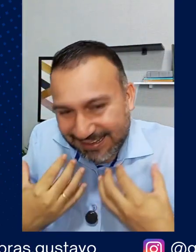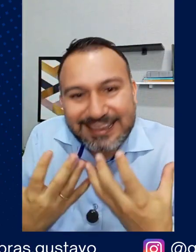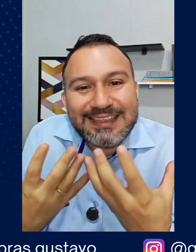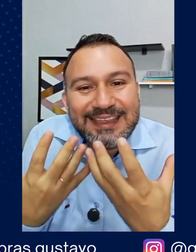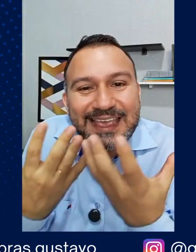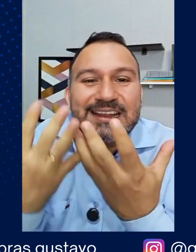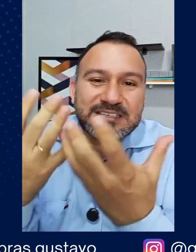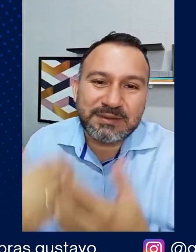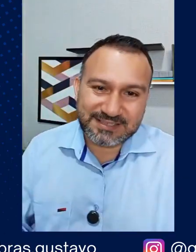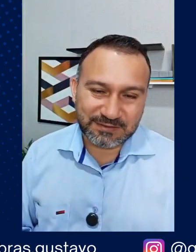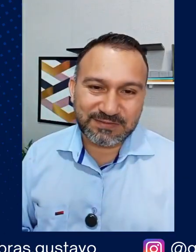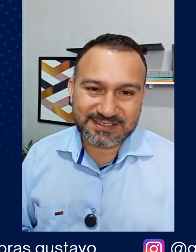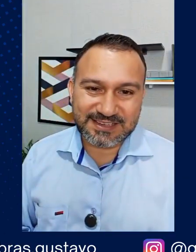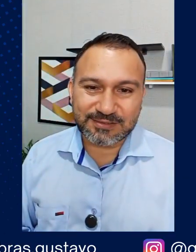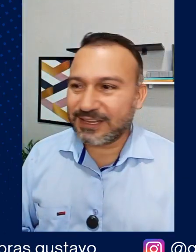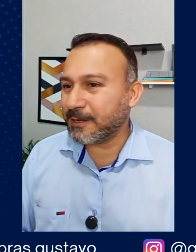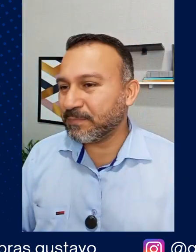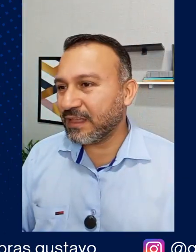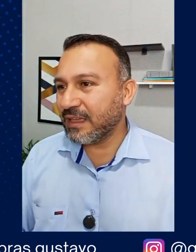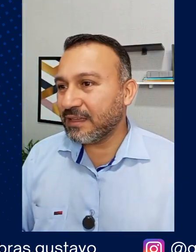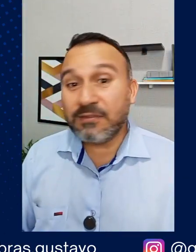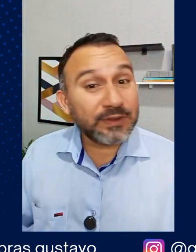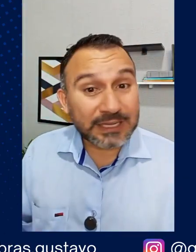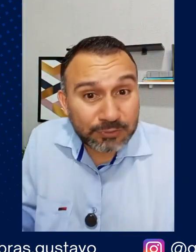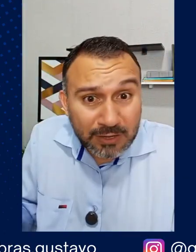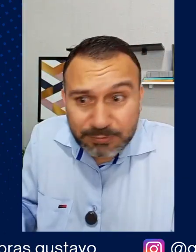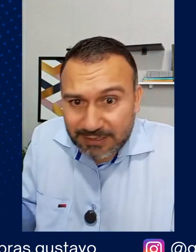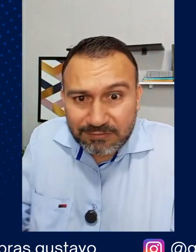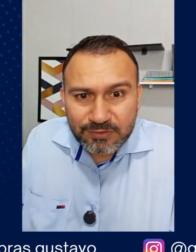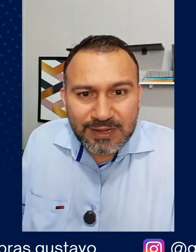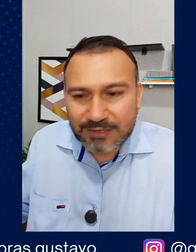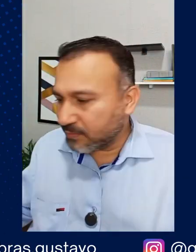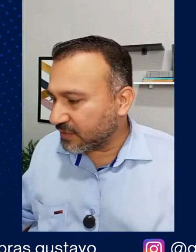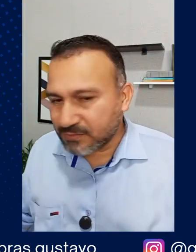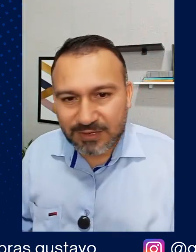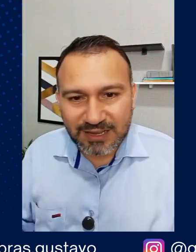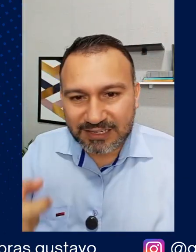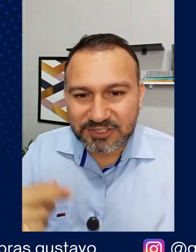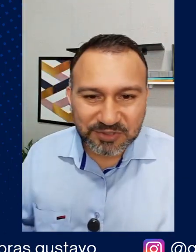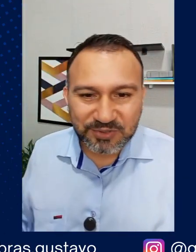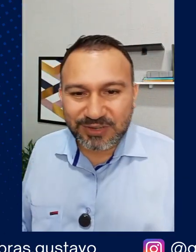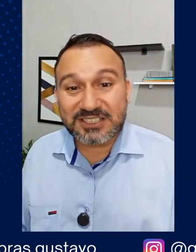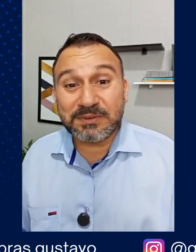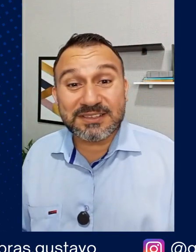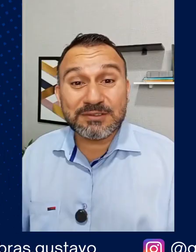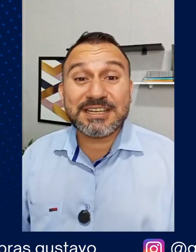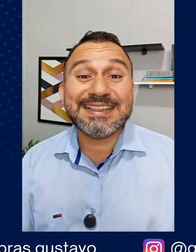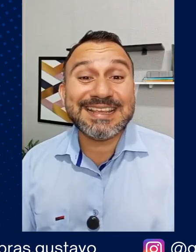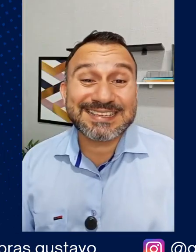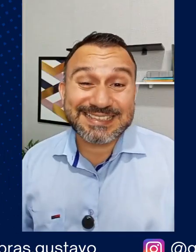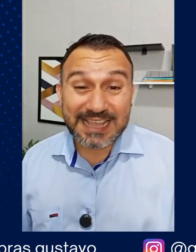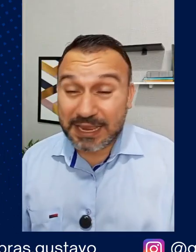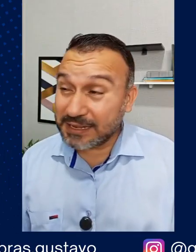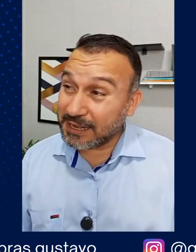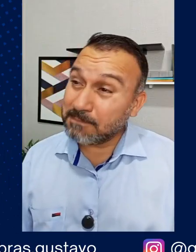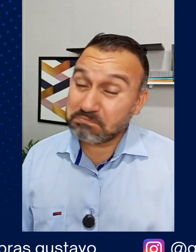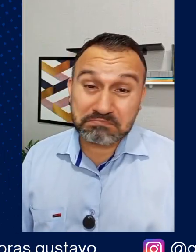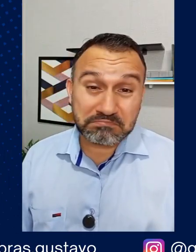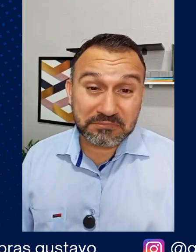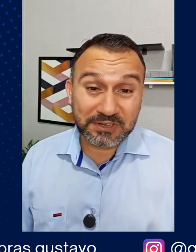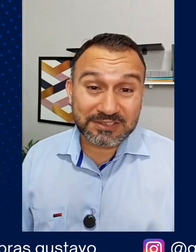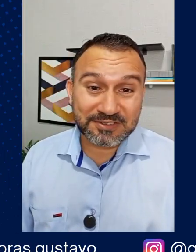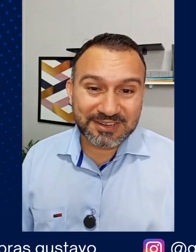envolvidos naquela expressão facial dela. E foi natural, porque ela viu o rato mesmo. A Lídia colocou aqui expressão de desdém,